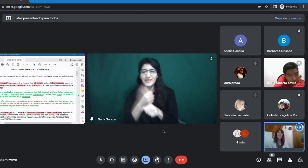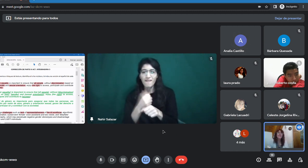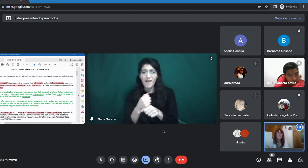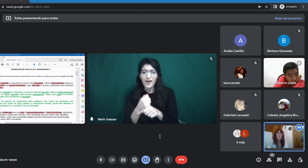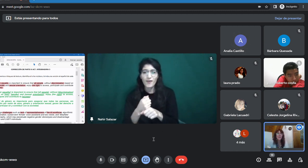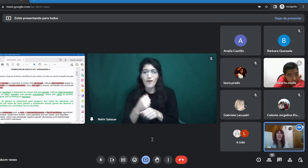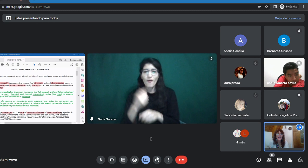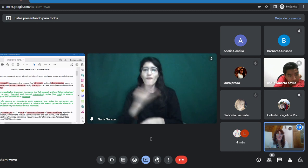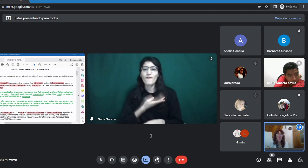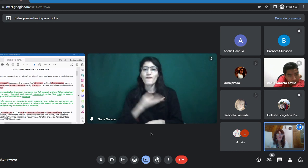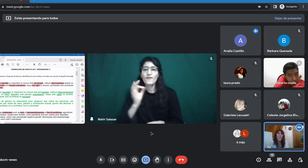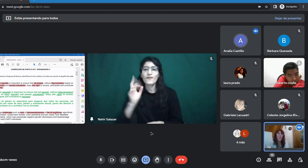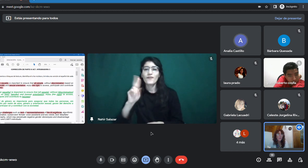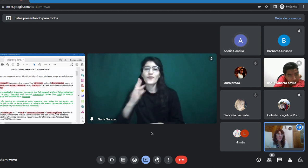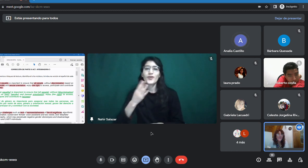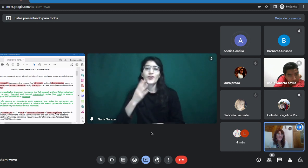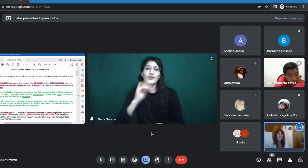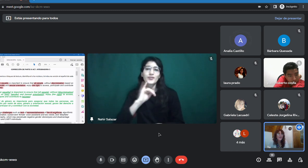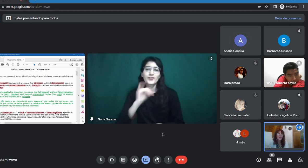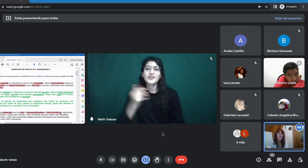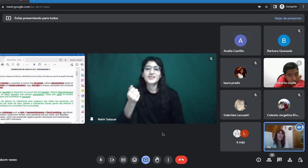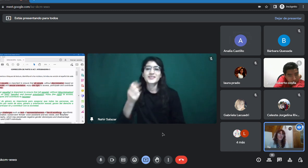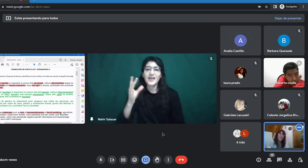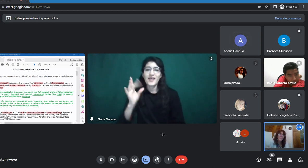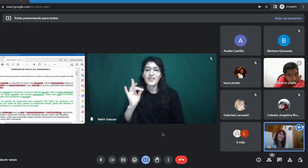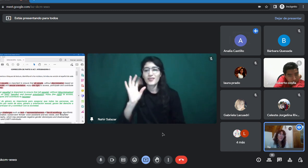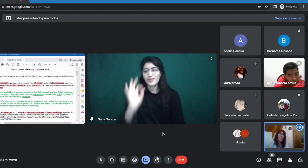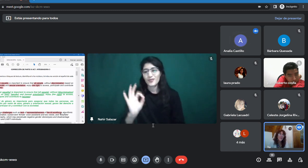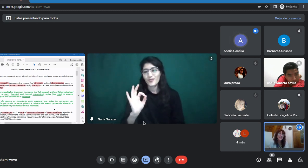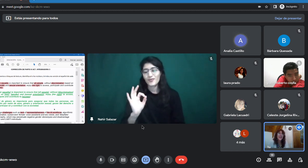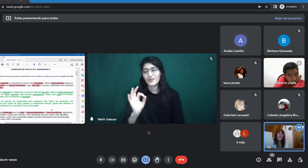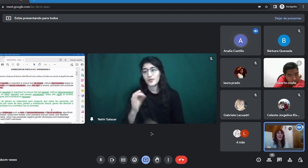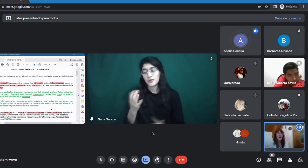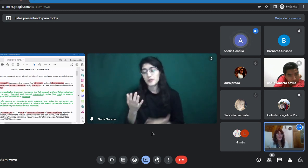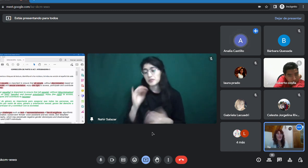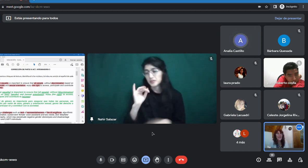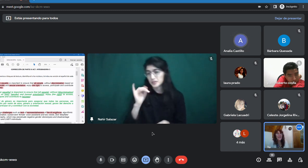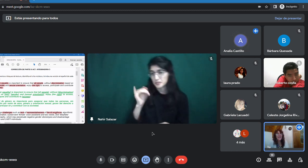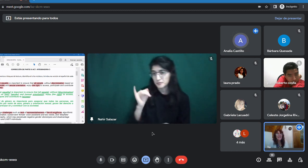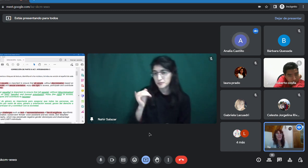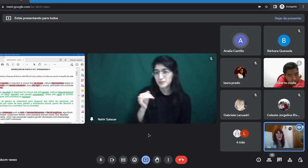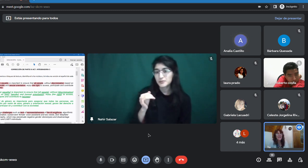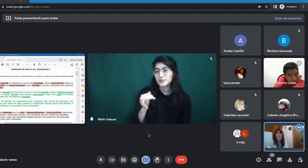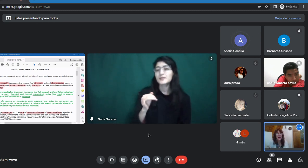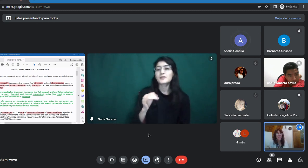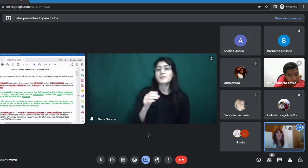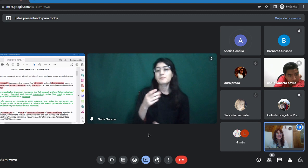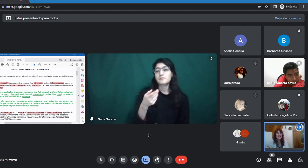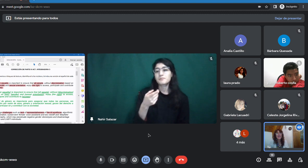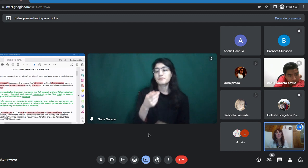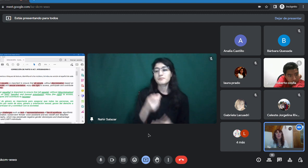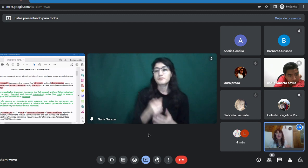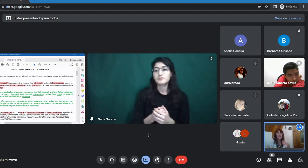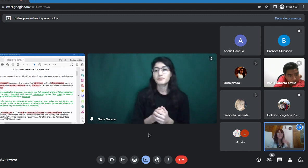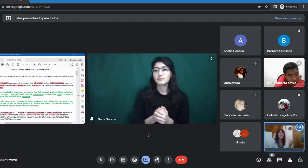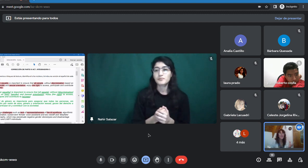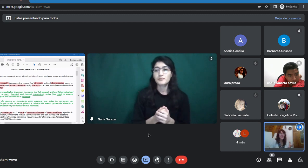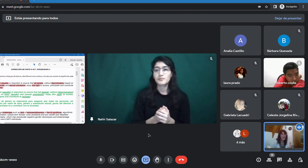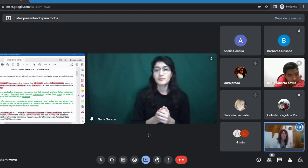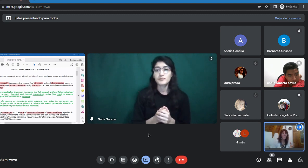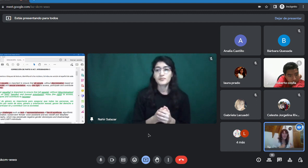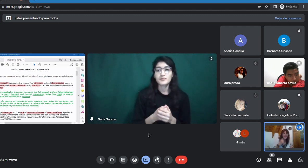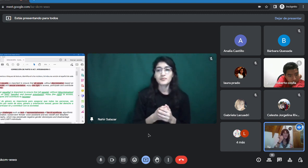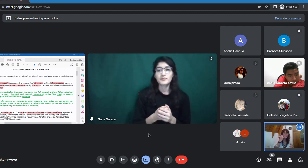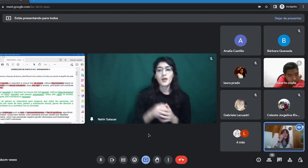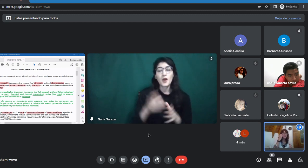les iba a decir, porque como work es trabajo y force es fuerza, también acuérdense que como que trabajo